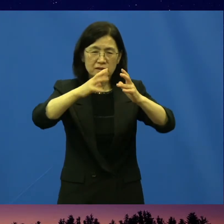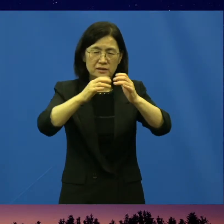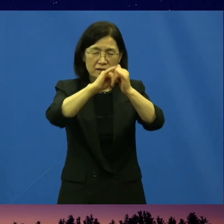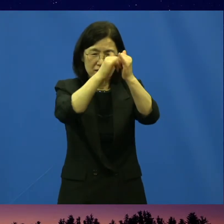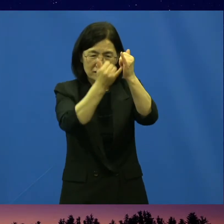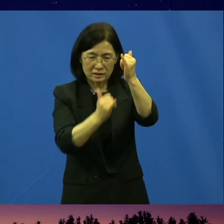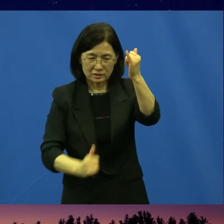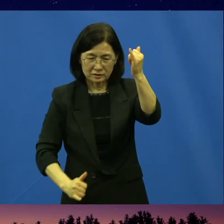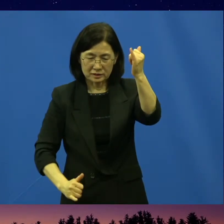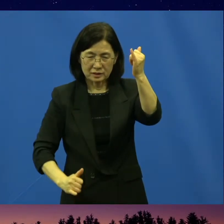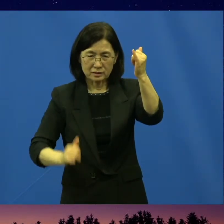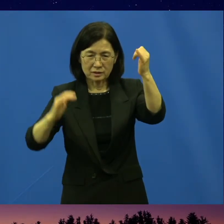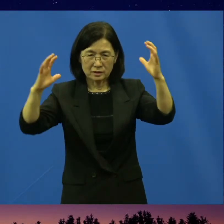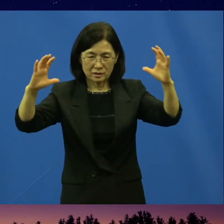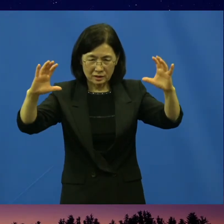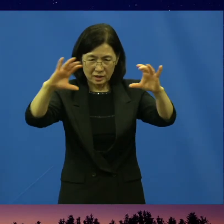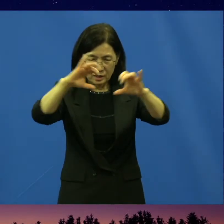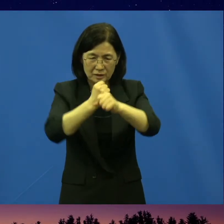구원의 스토리.